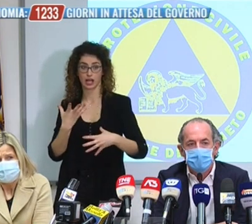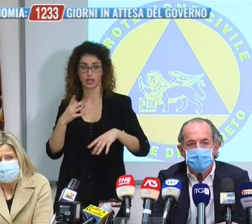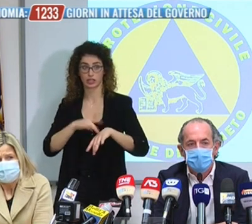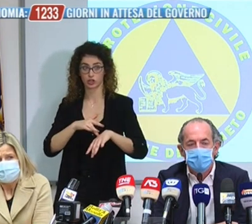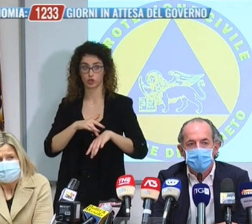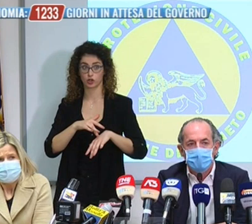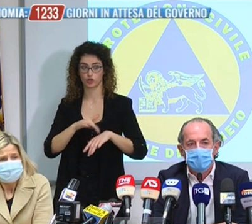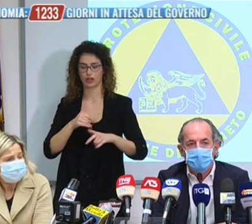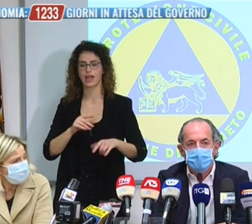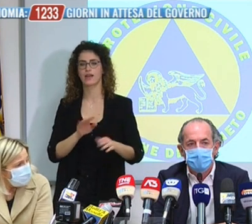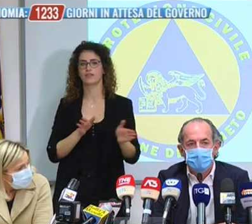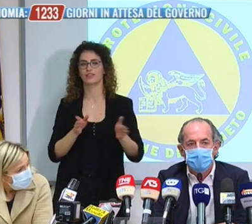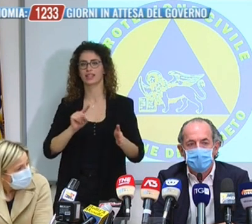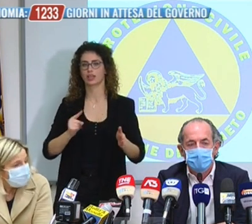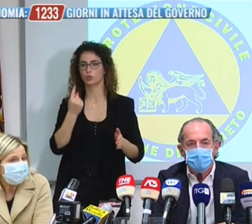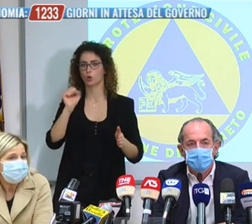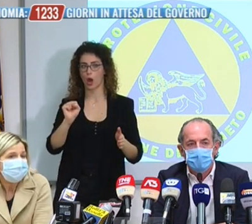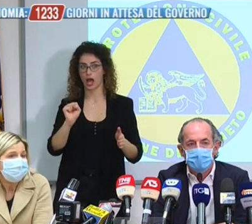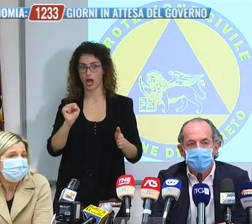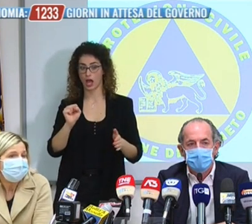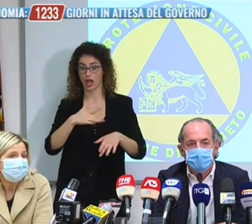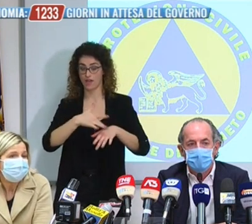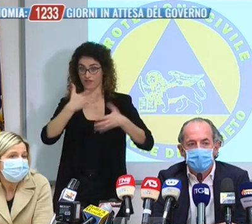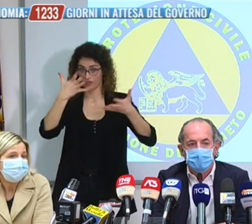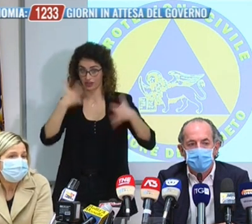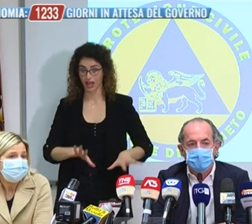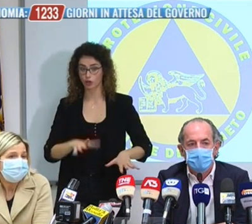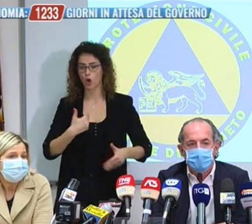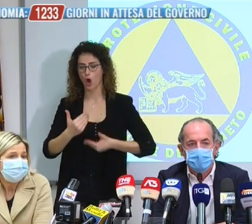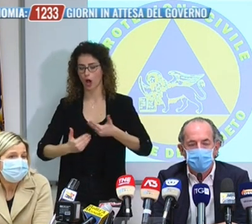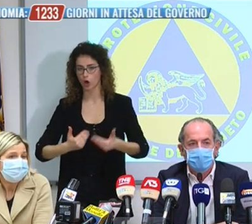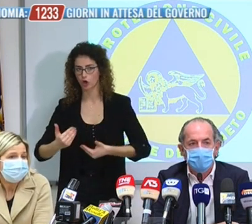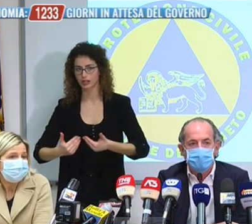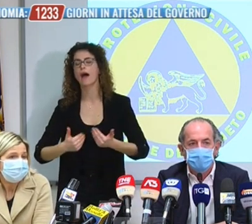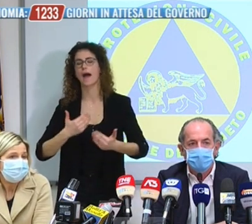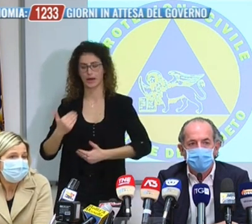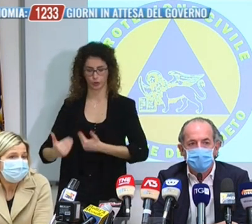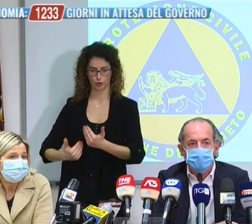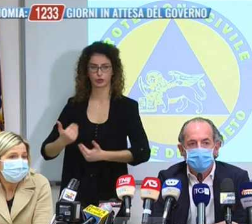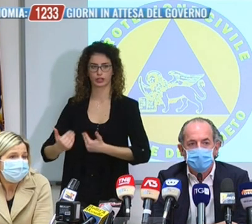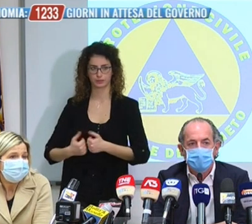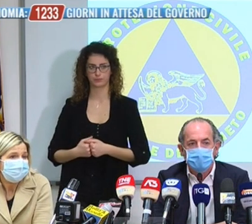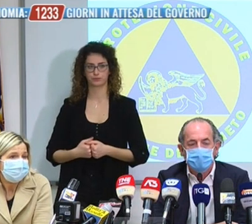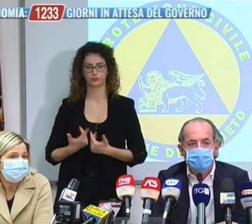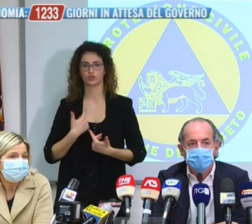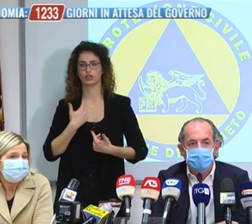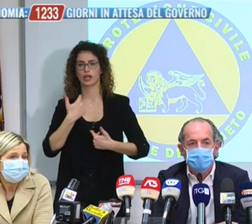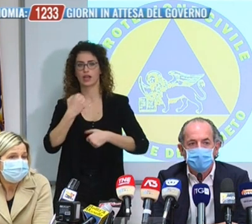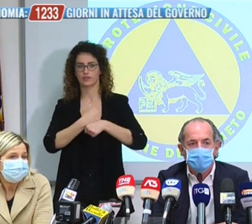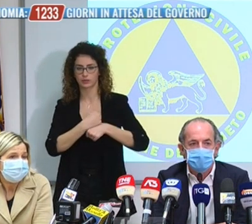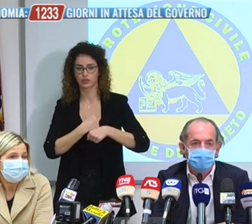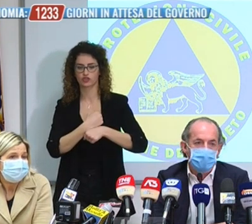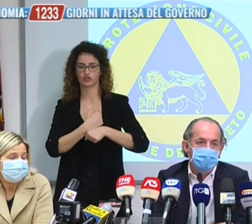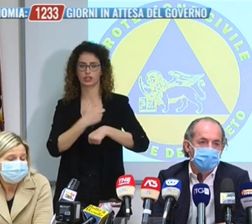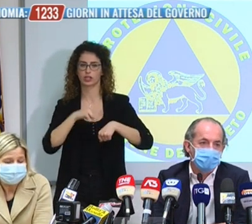sanitari? La fase 1A è completamente finita, ancora in corso, per esempio? È ancora in corso. Farmacisti e veterinari che